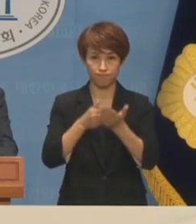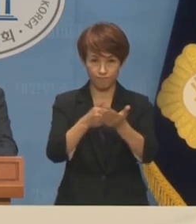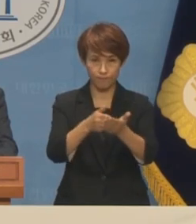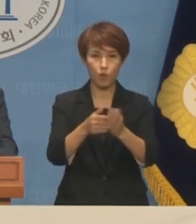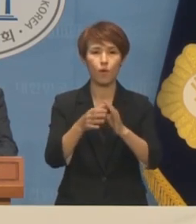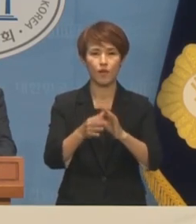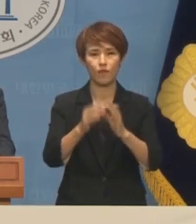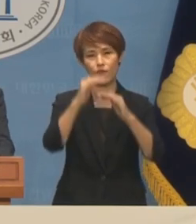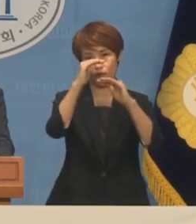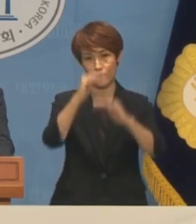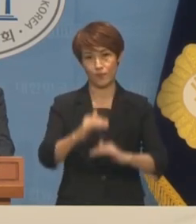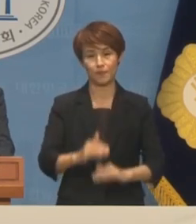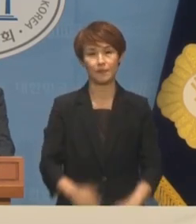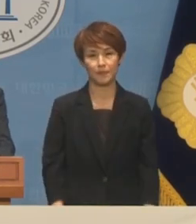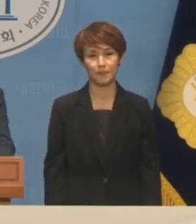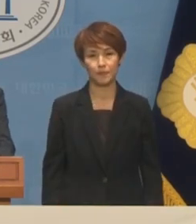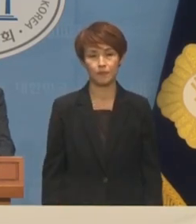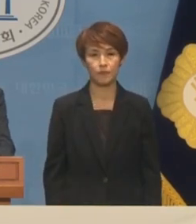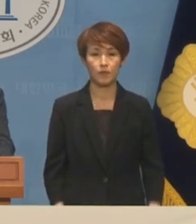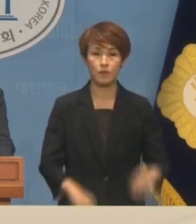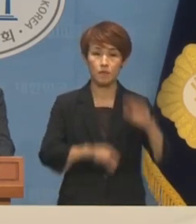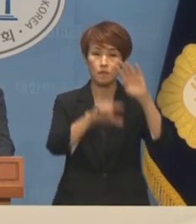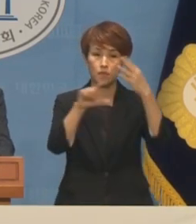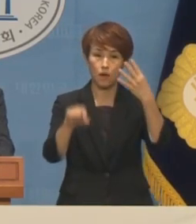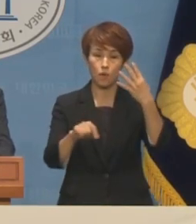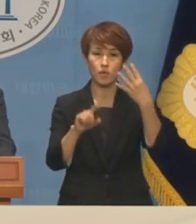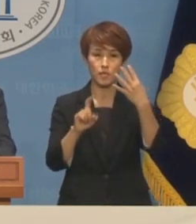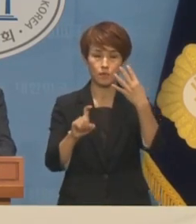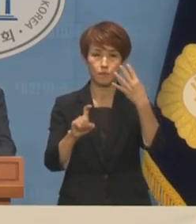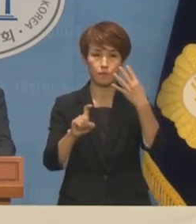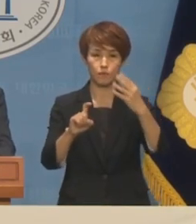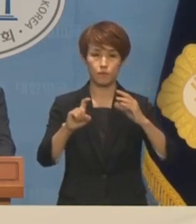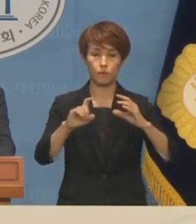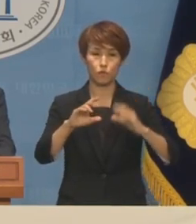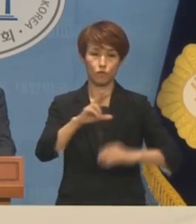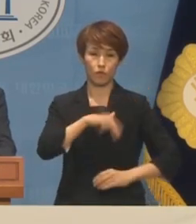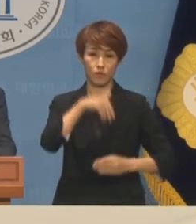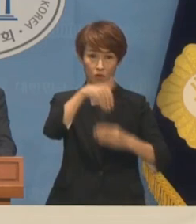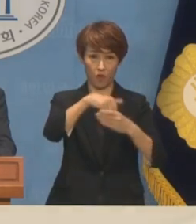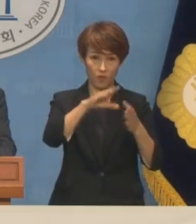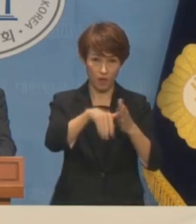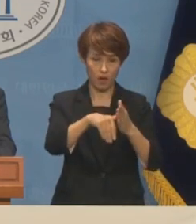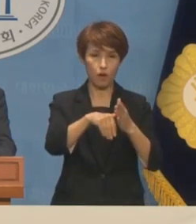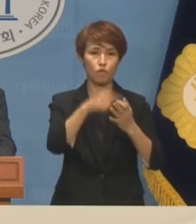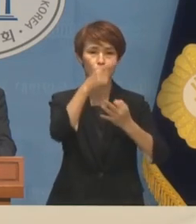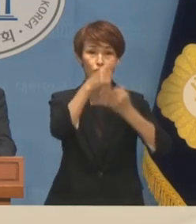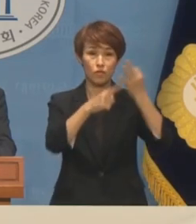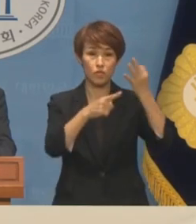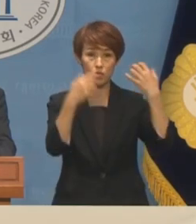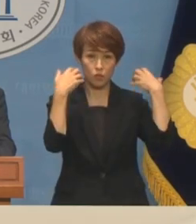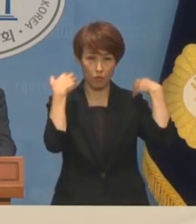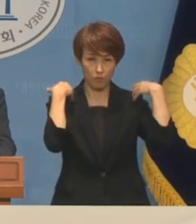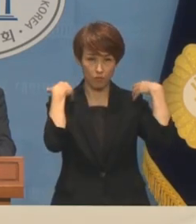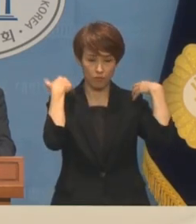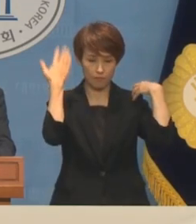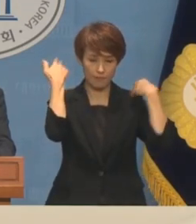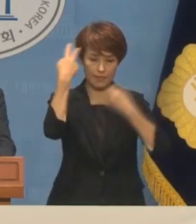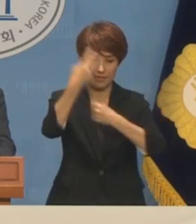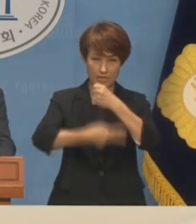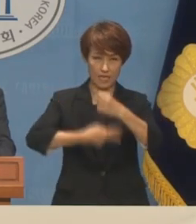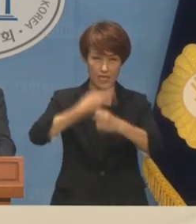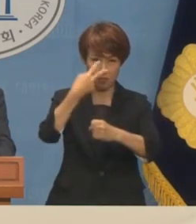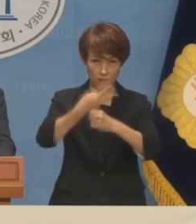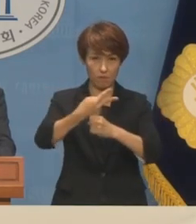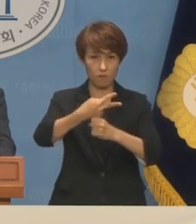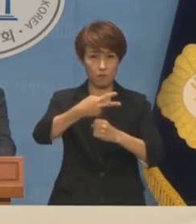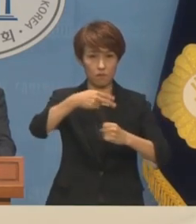기자회견문. 지난 4월 10일 총선은 윤석열 정부의 지난 2년간 실정에